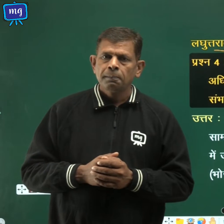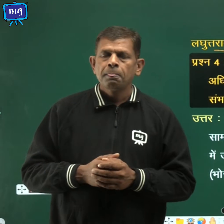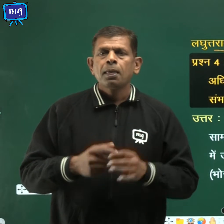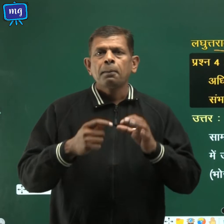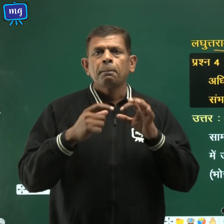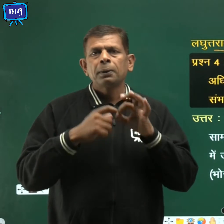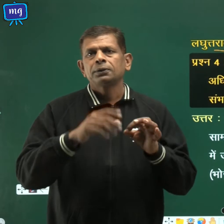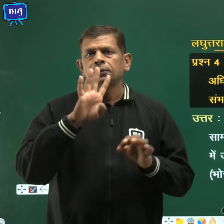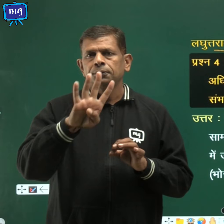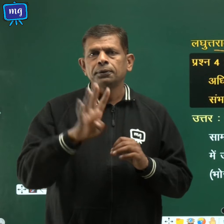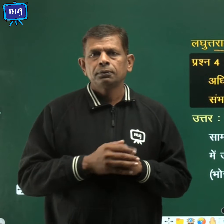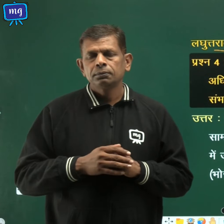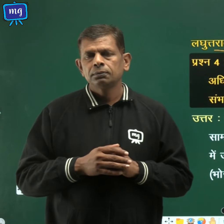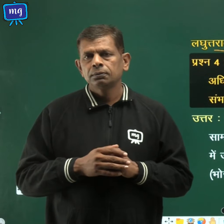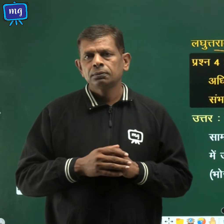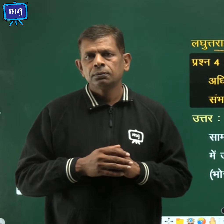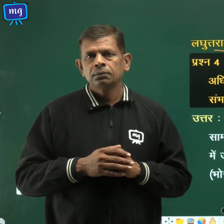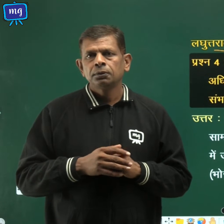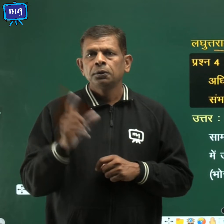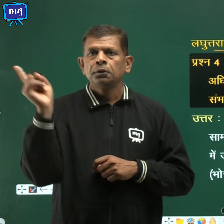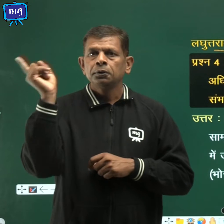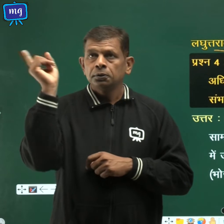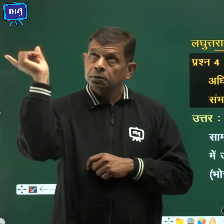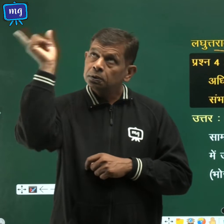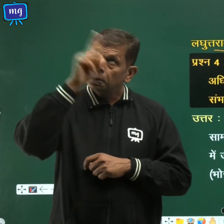प्रश्न 4, दिन में